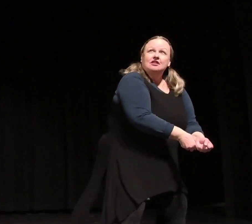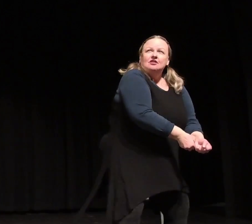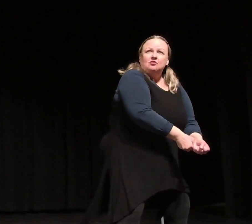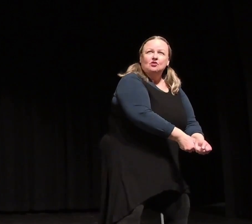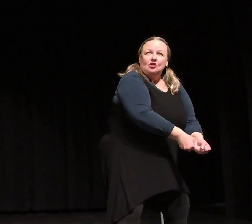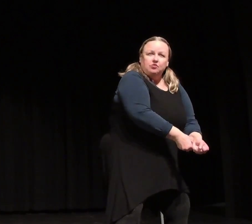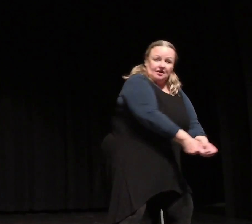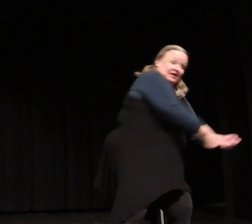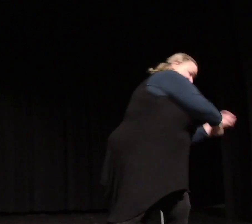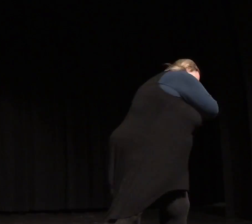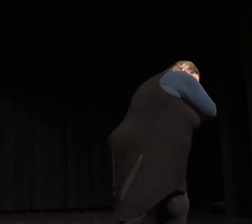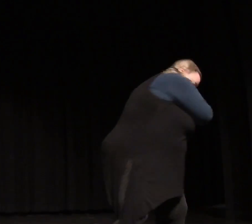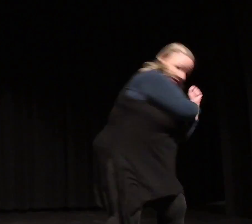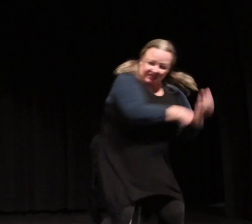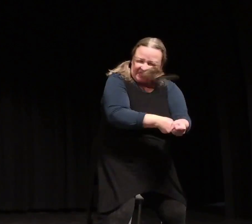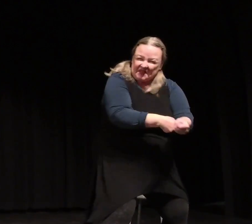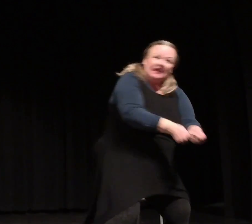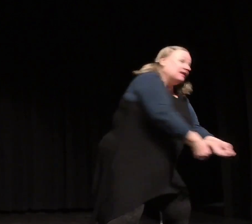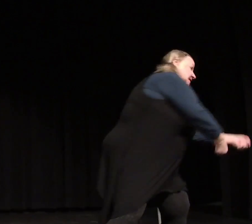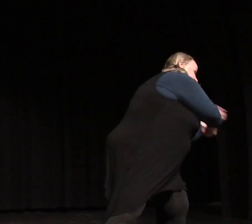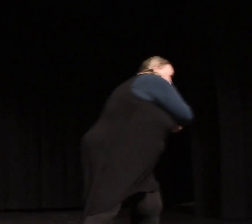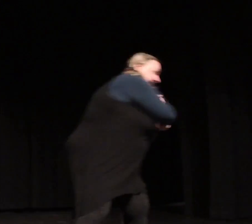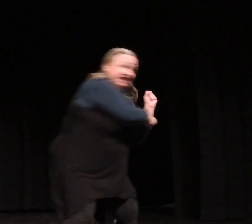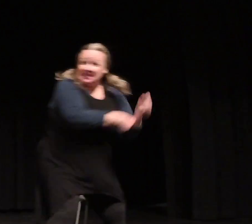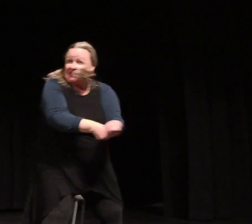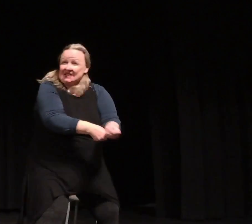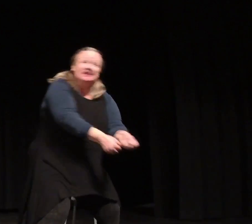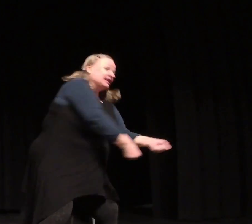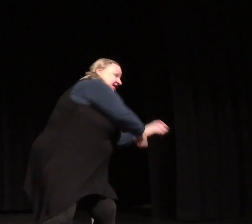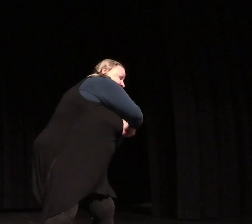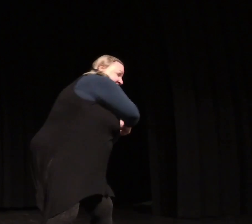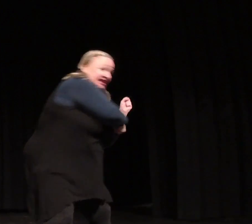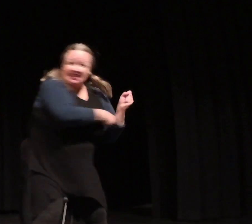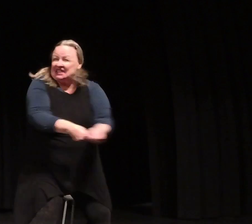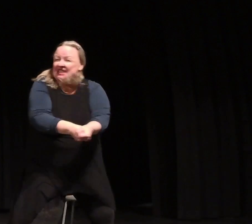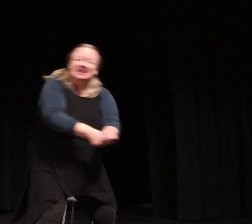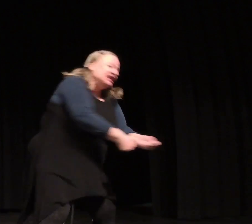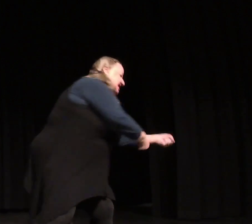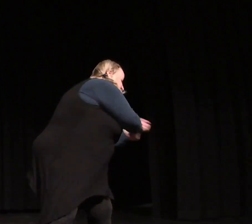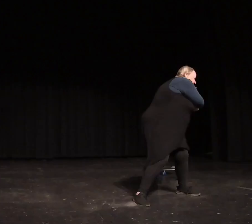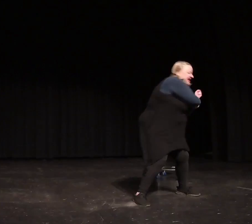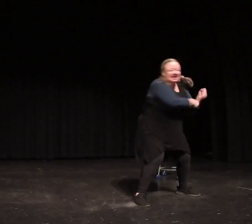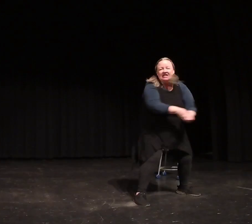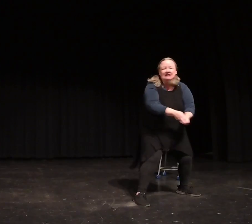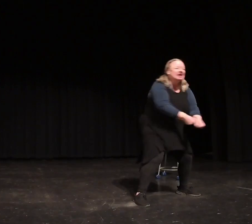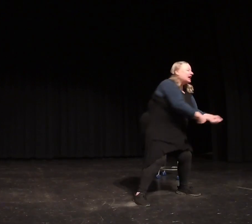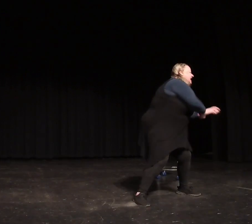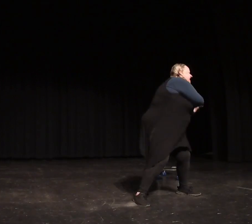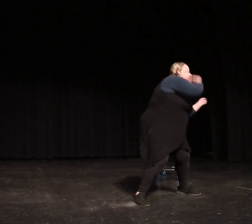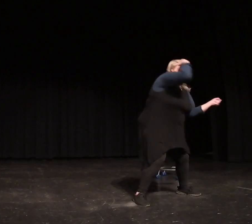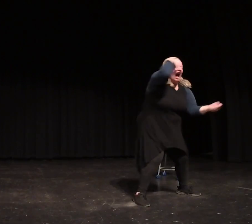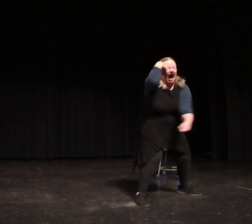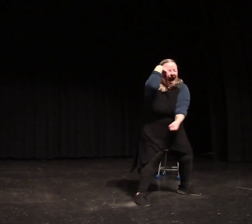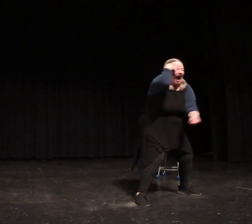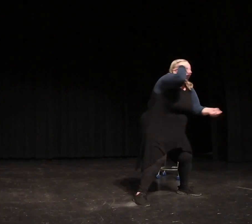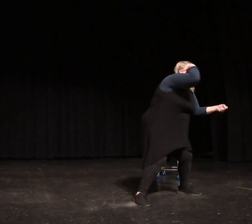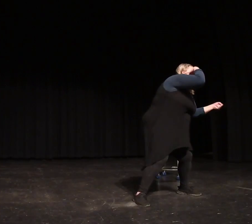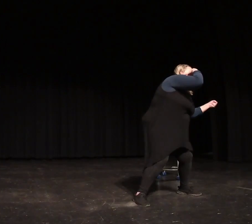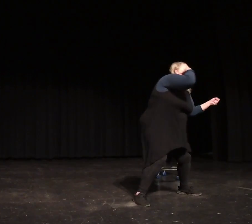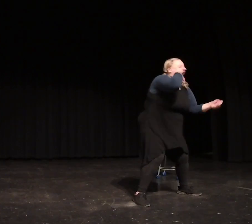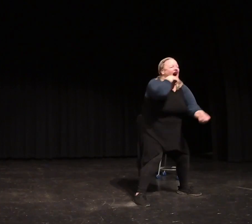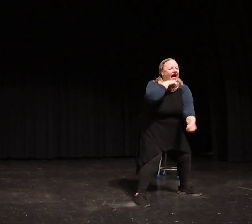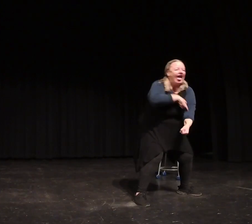Moi, je suis prête. Moi, je suis coquille. Tau! Tau! Tau! Tau! Tau!